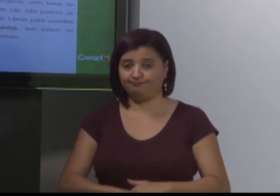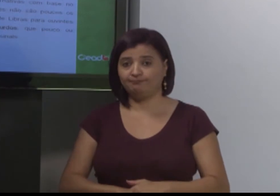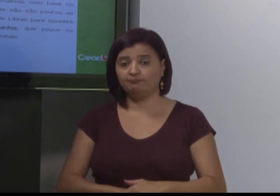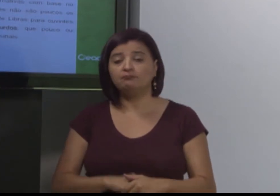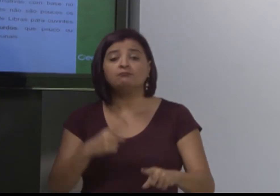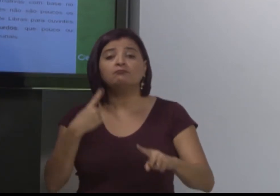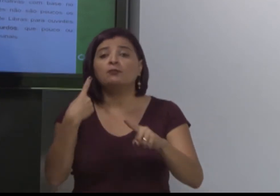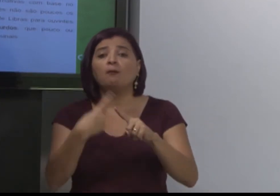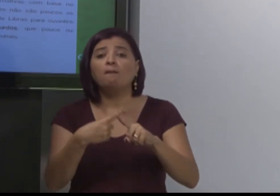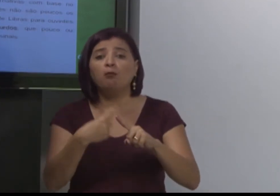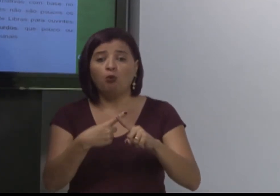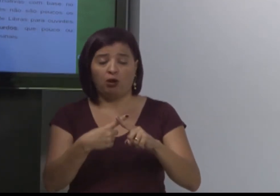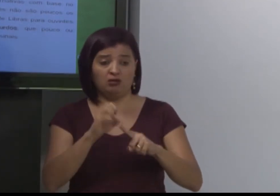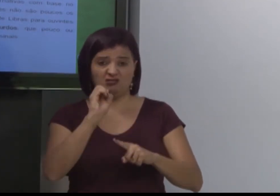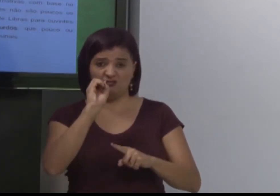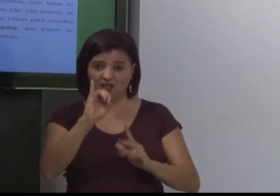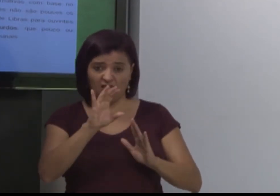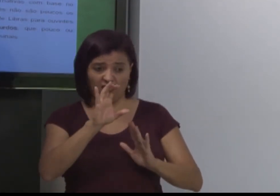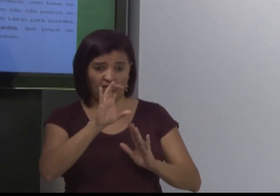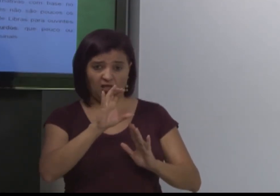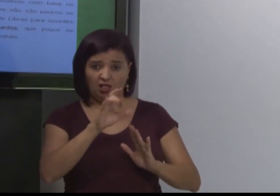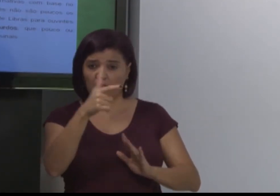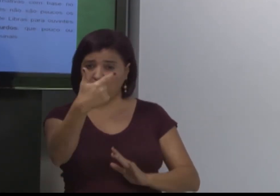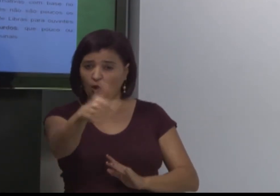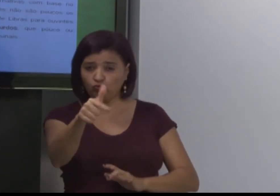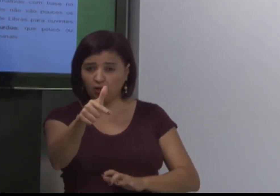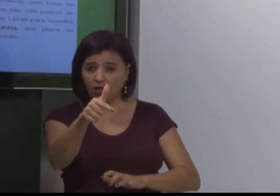contextualizado. E isso é um problema.